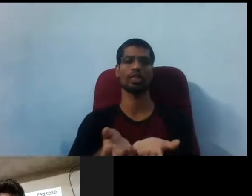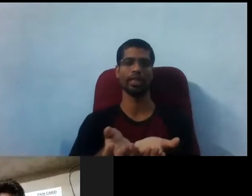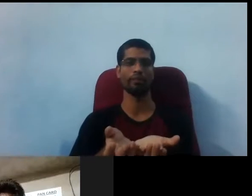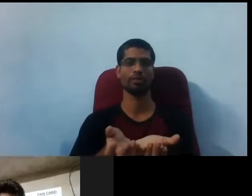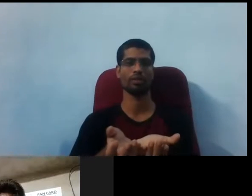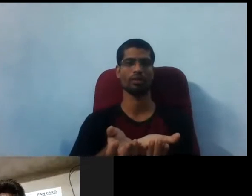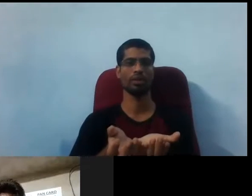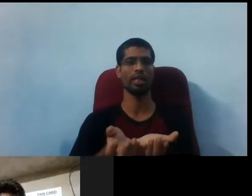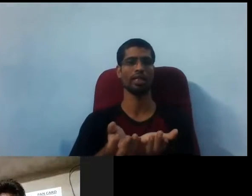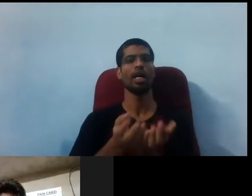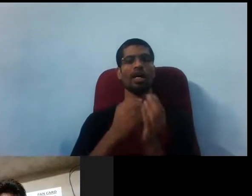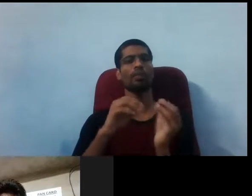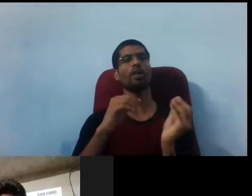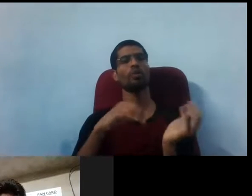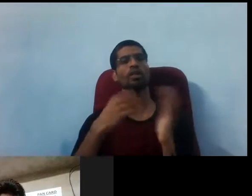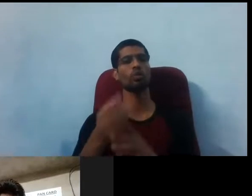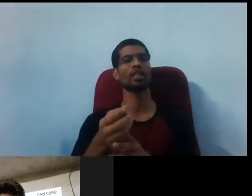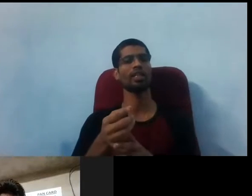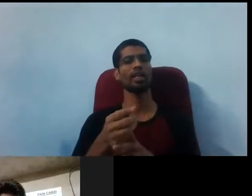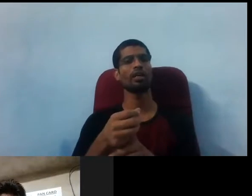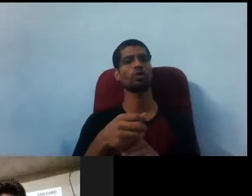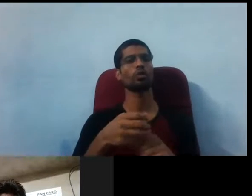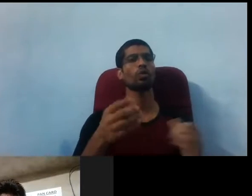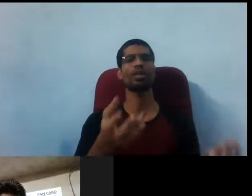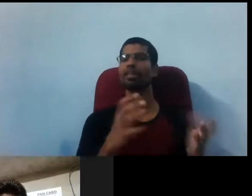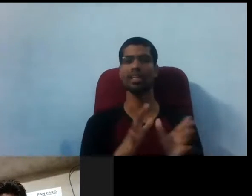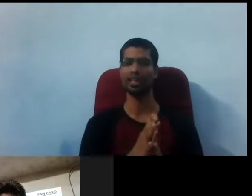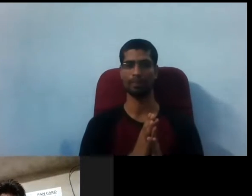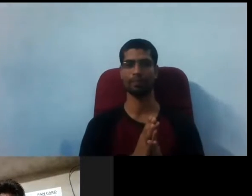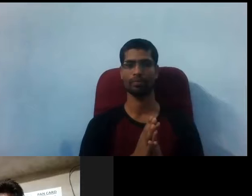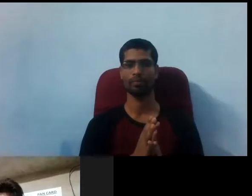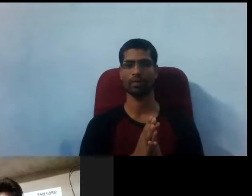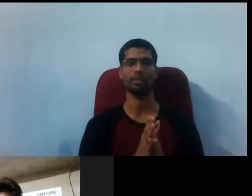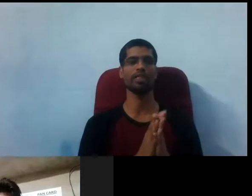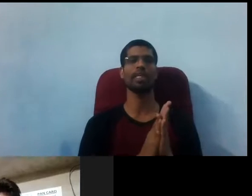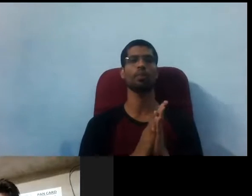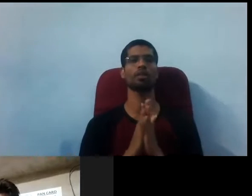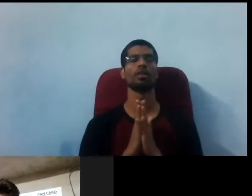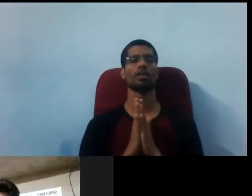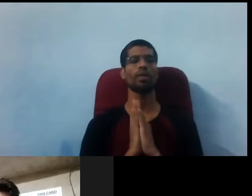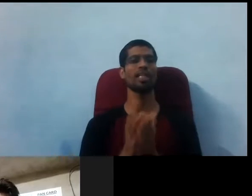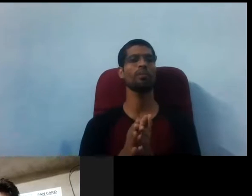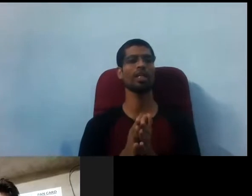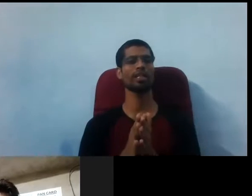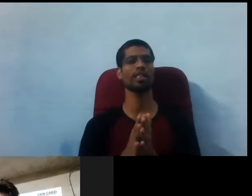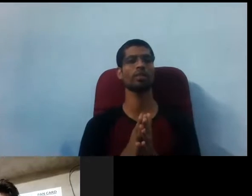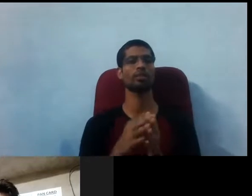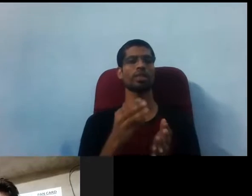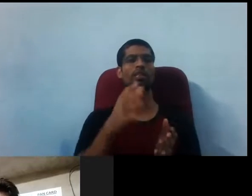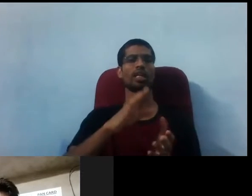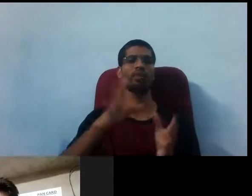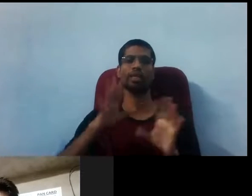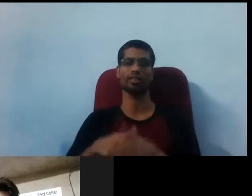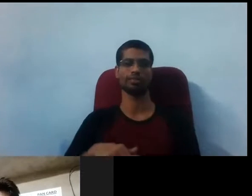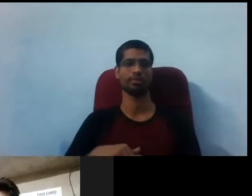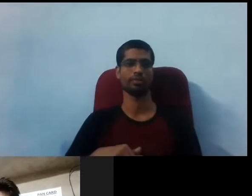शुद्ध करना है। ठीक है, अगर मेटल को मैं शुद्ध नहीं किया तो कोई खरीदेगा नहीं। जैसे आप लोग बाजार में लेके जाते हैं कुछ